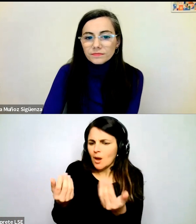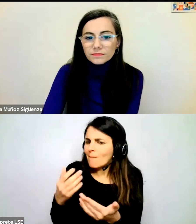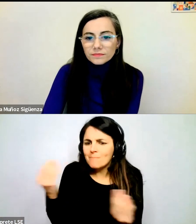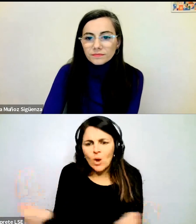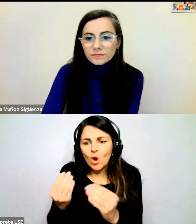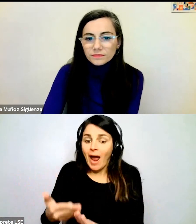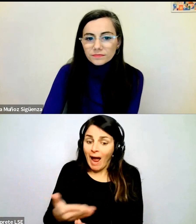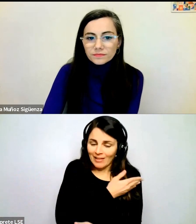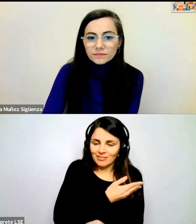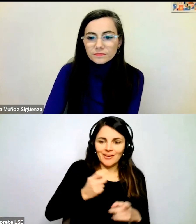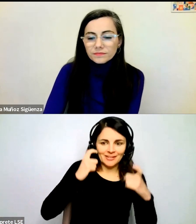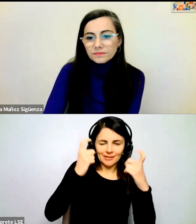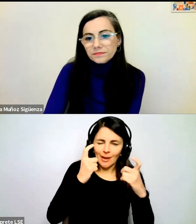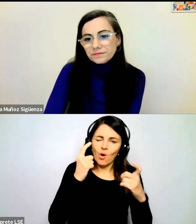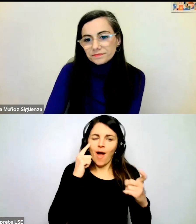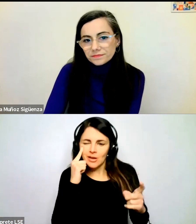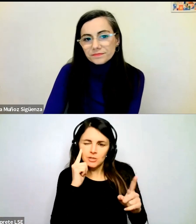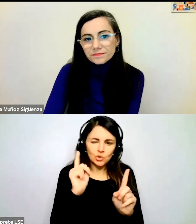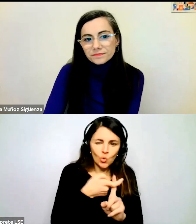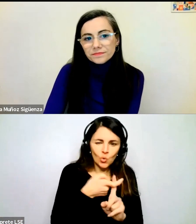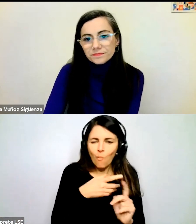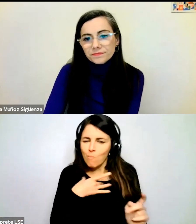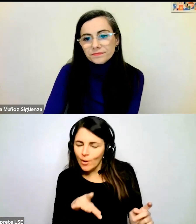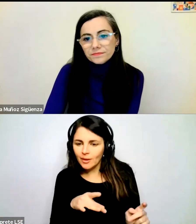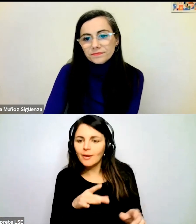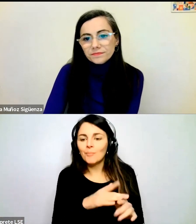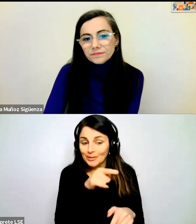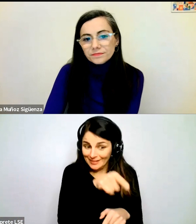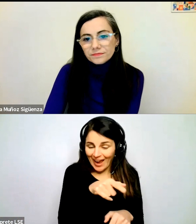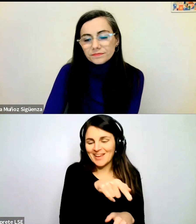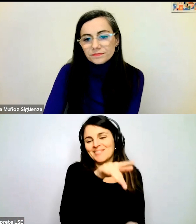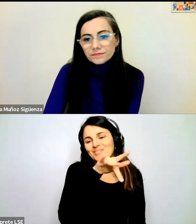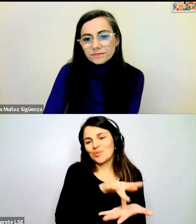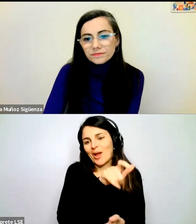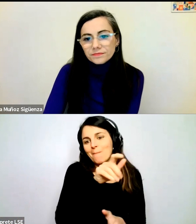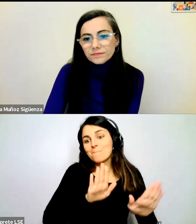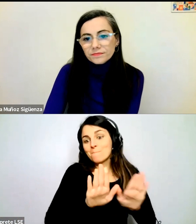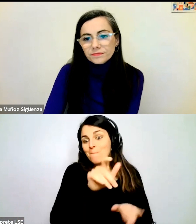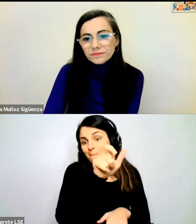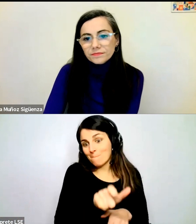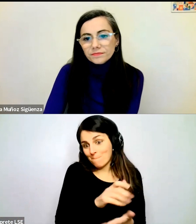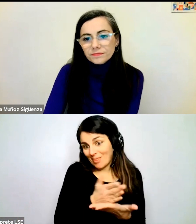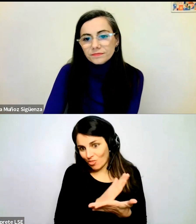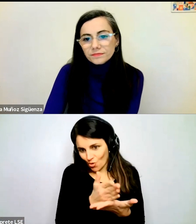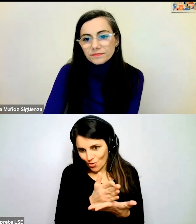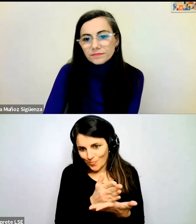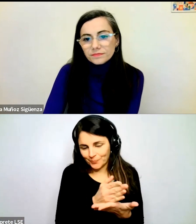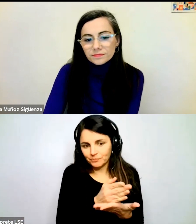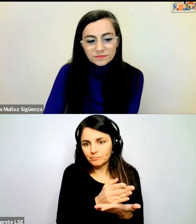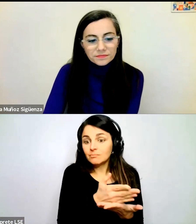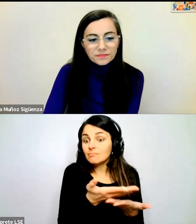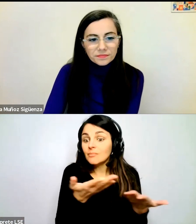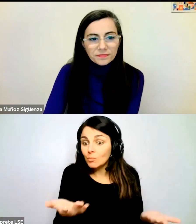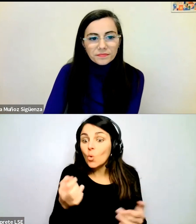gente, pues se pueda llegar a un entendimiento. Y como os decía, como la ley ya ha establecido que durante todo